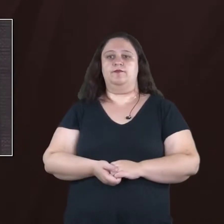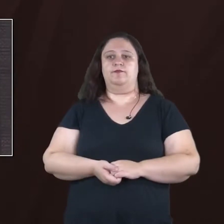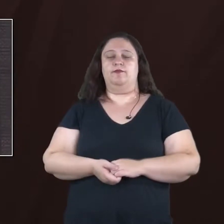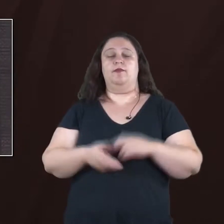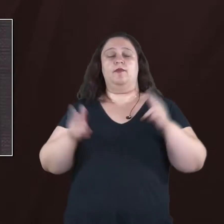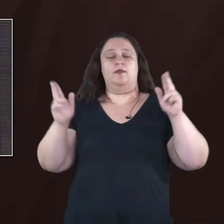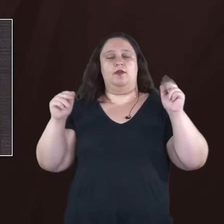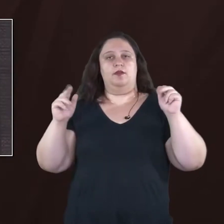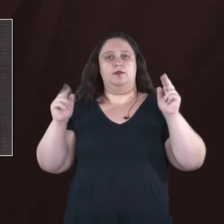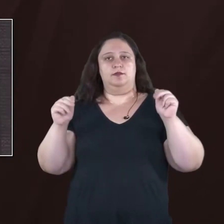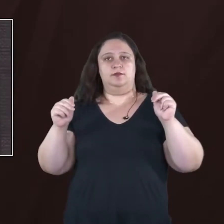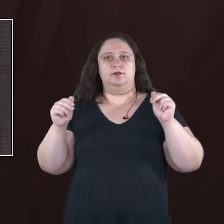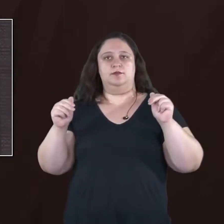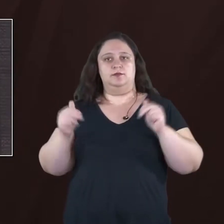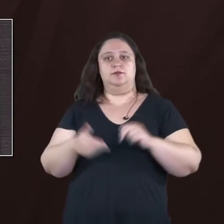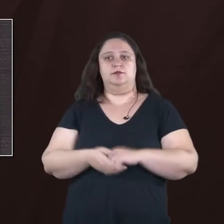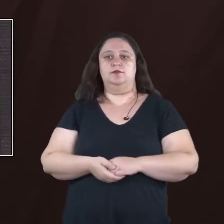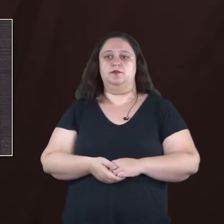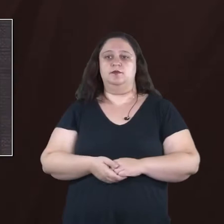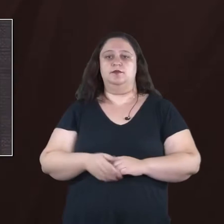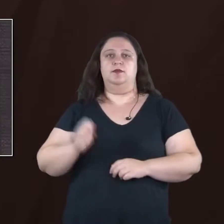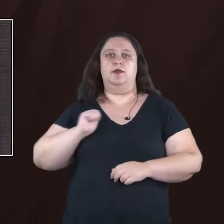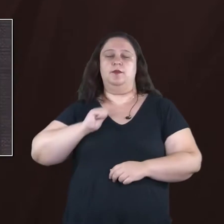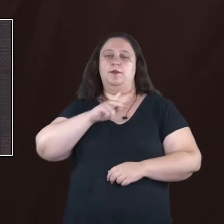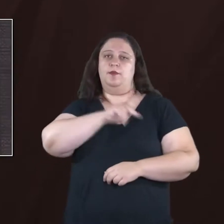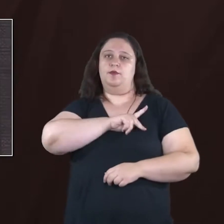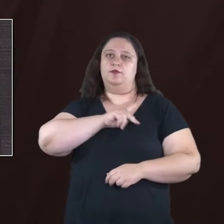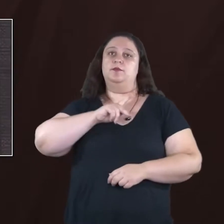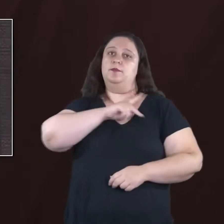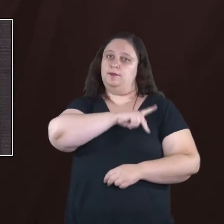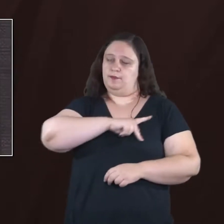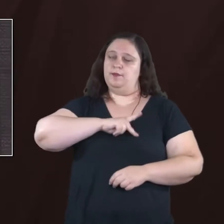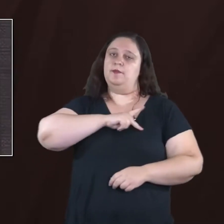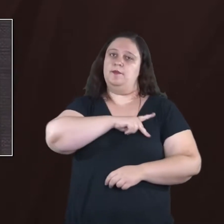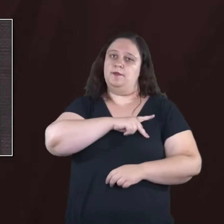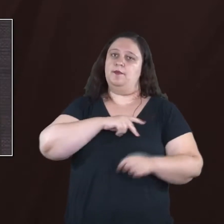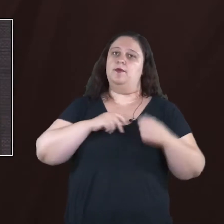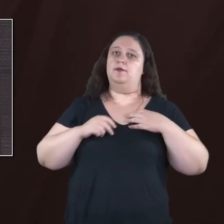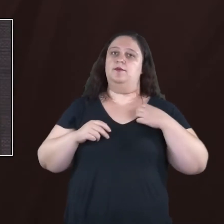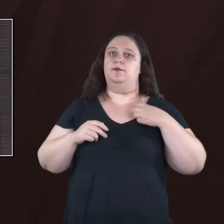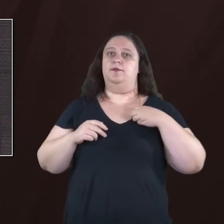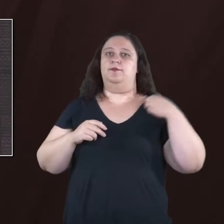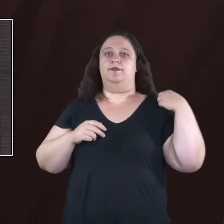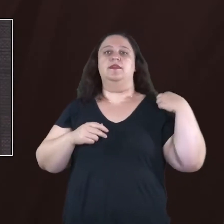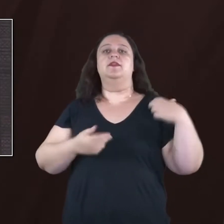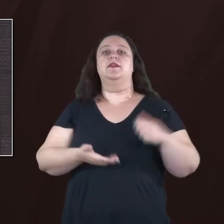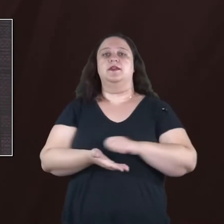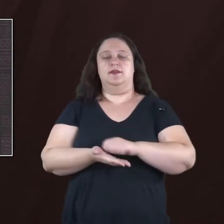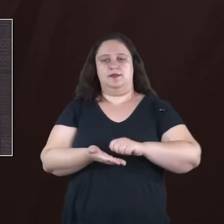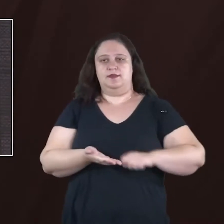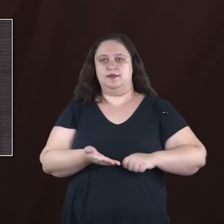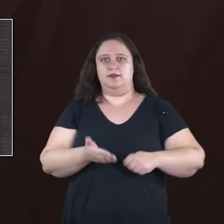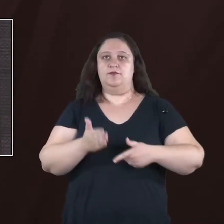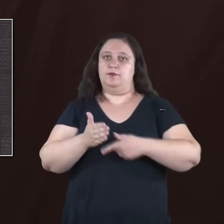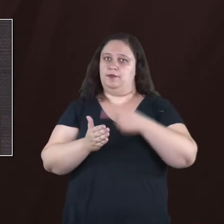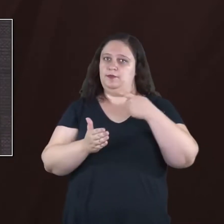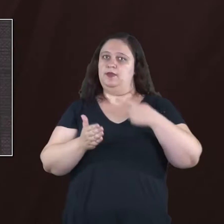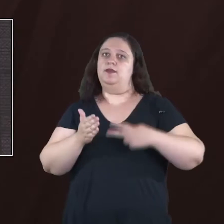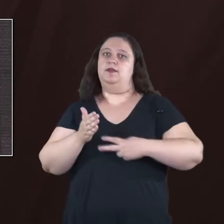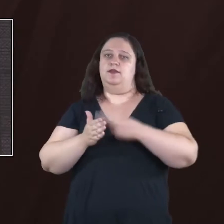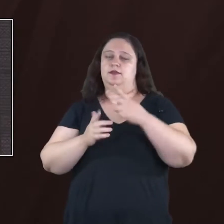pouco sobre o apóstolo Paulo, que é o autor das duas epístolas ao